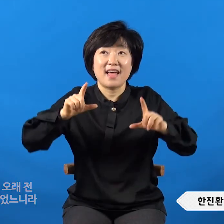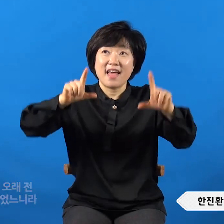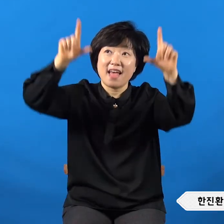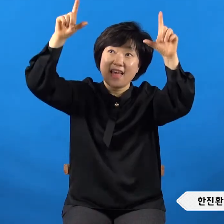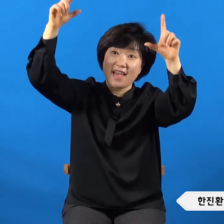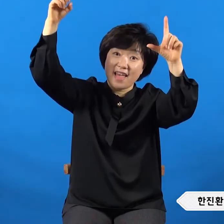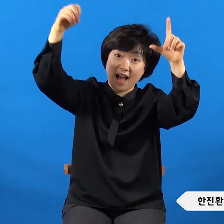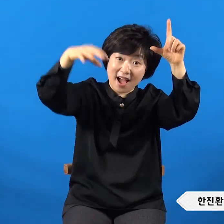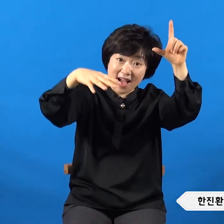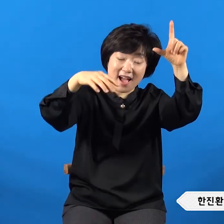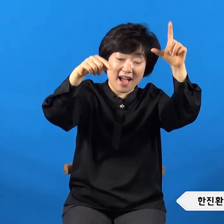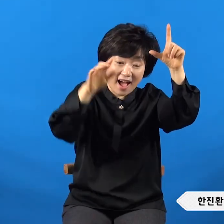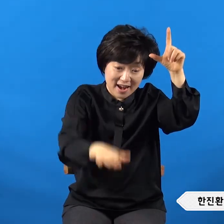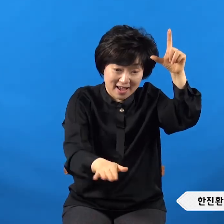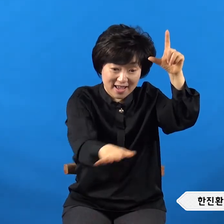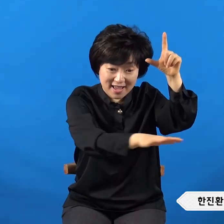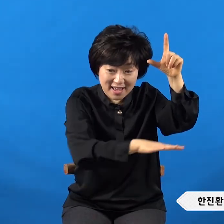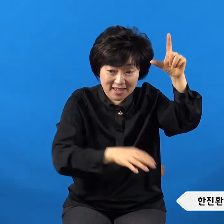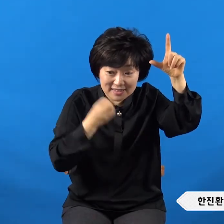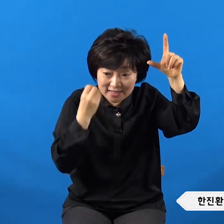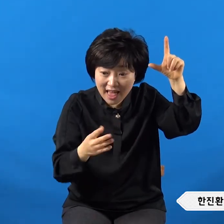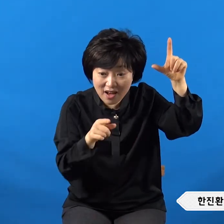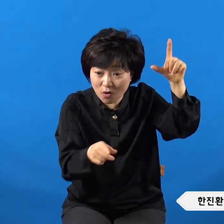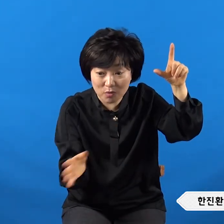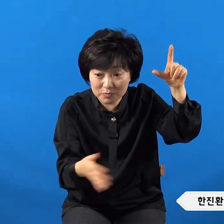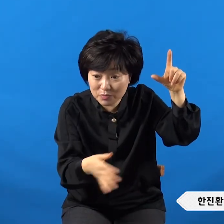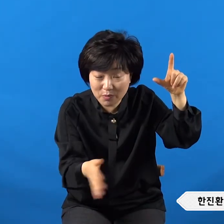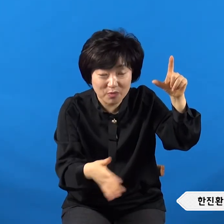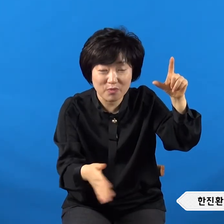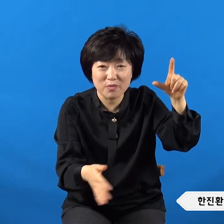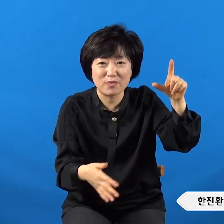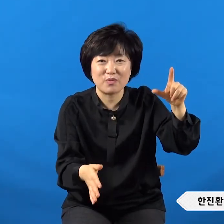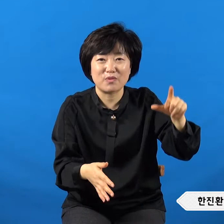새 것이 없다. 참 인생의 비극입니다.